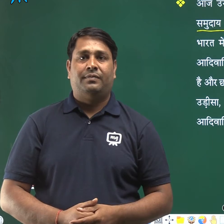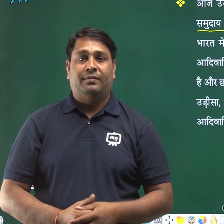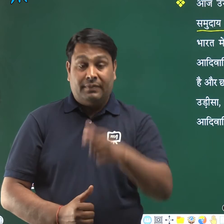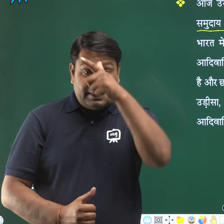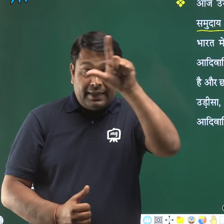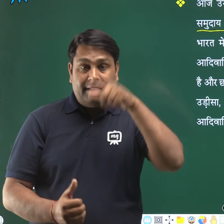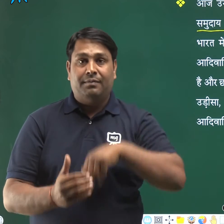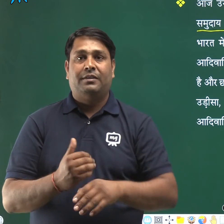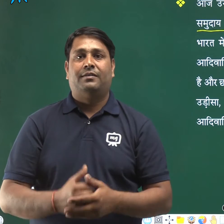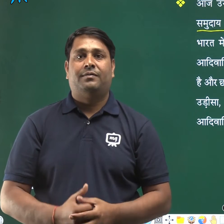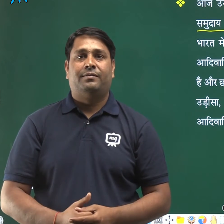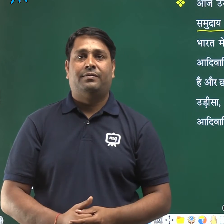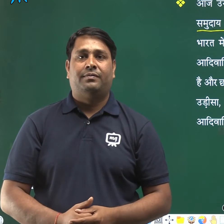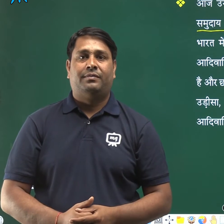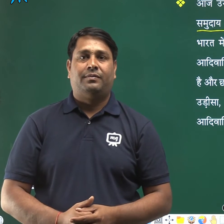भारत में